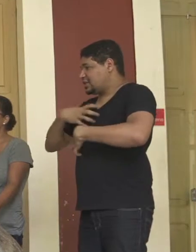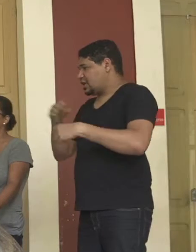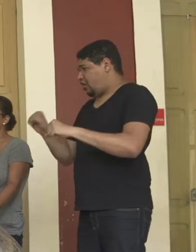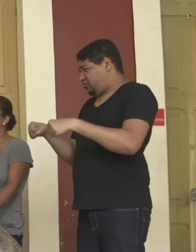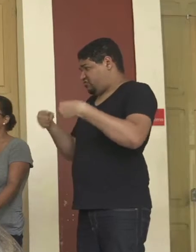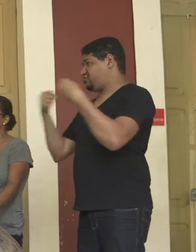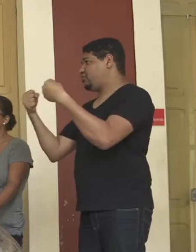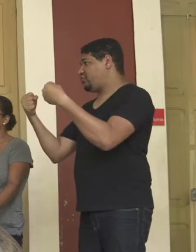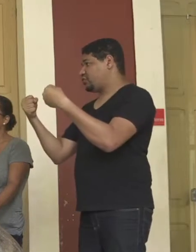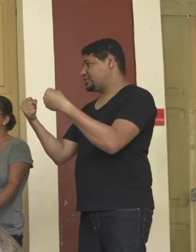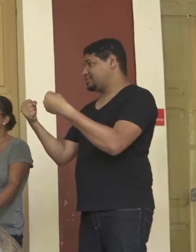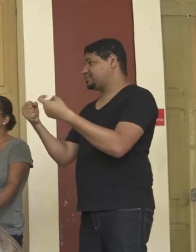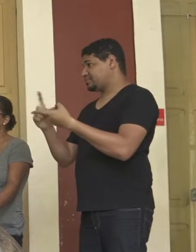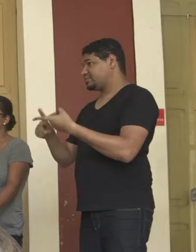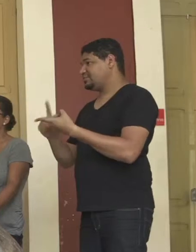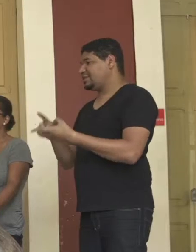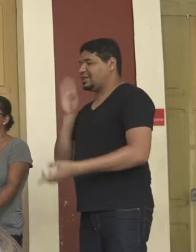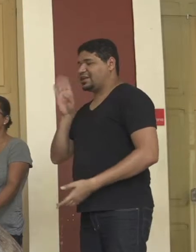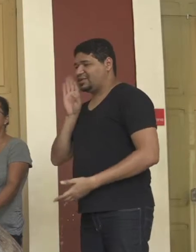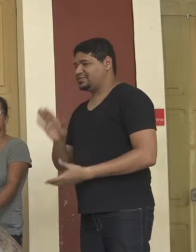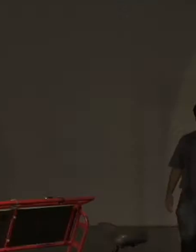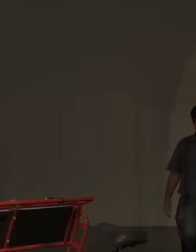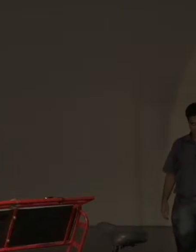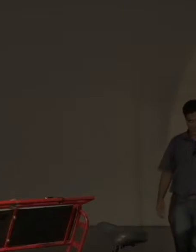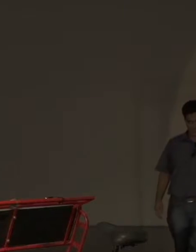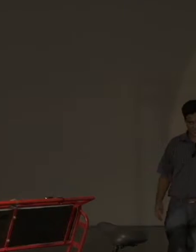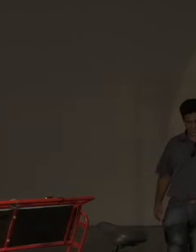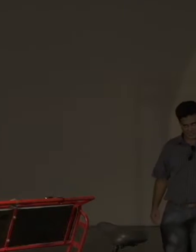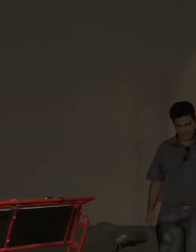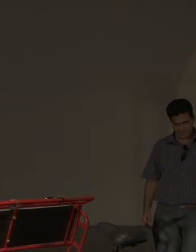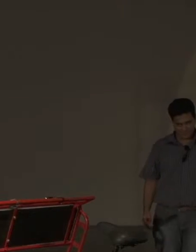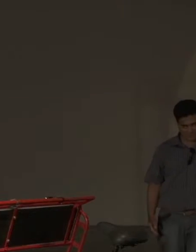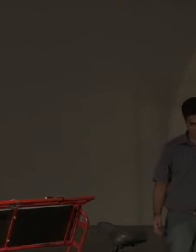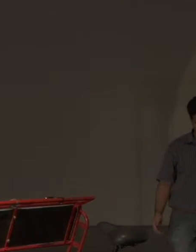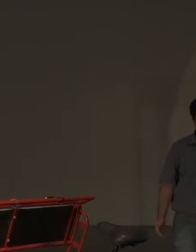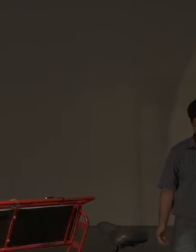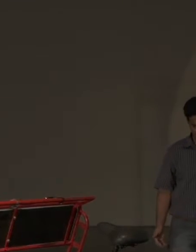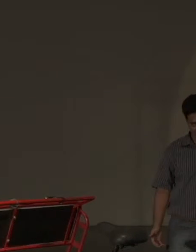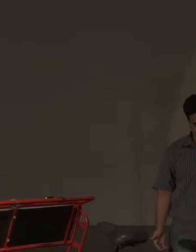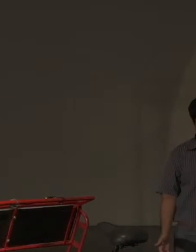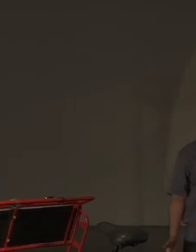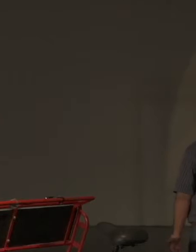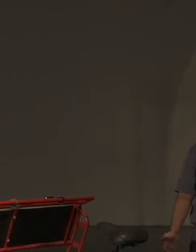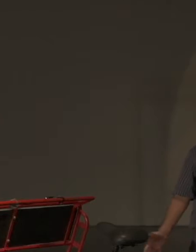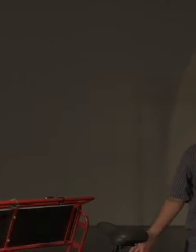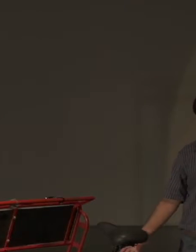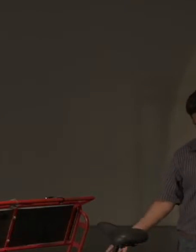proporciona É bem bacana Carol e Milton Estão numa sala No centro Há uma instalação Com